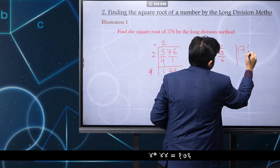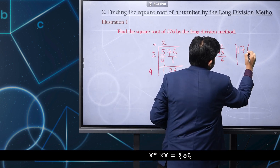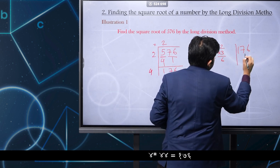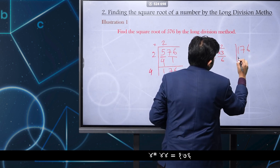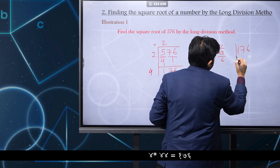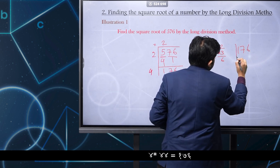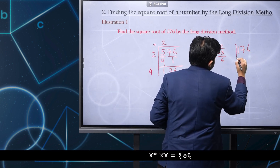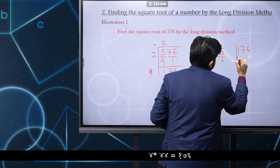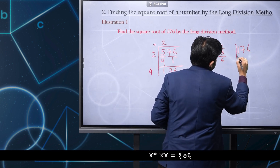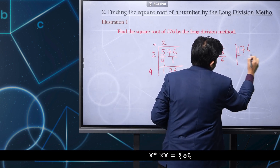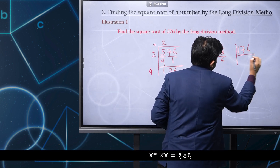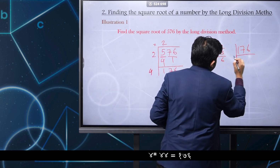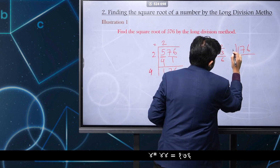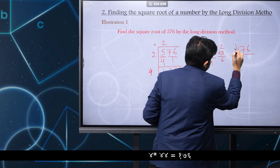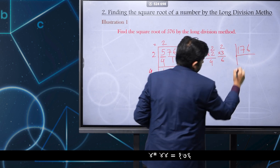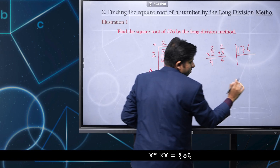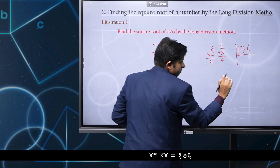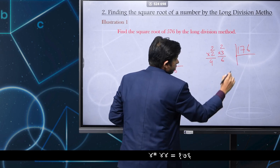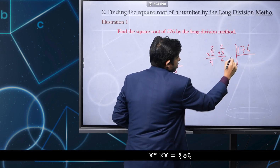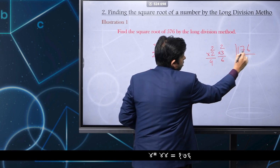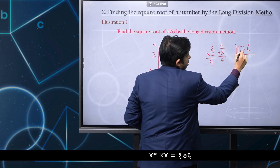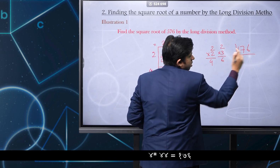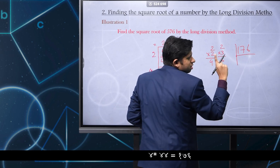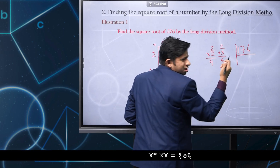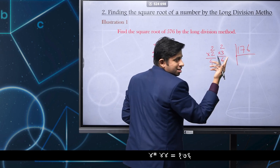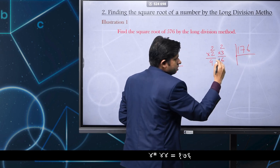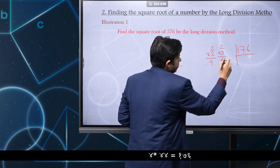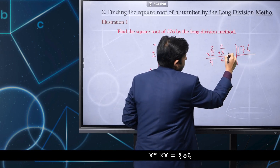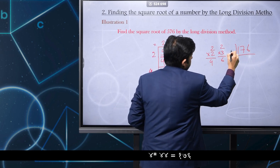4 गुणिले 44 बरोबर 176.